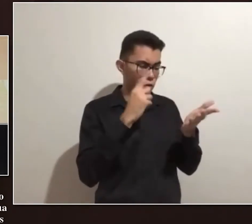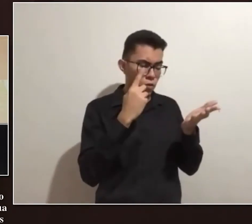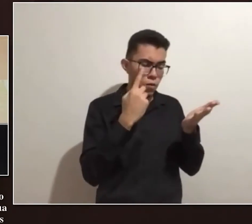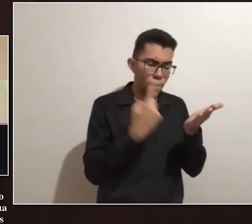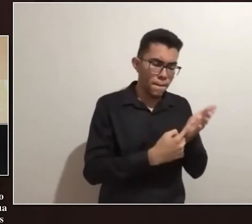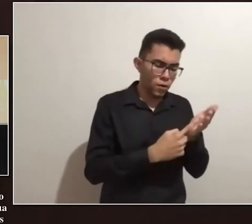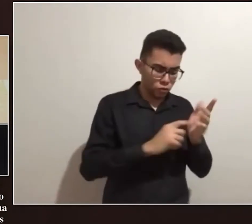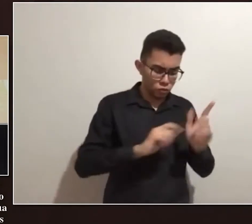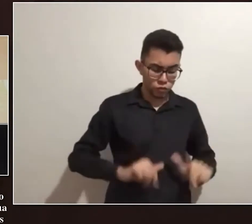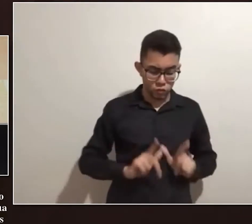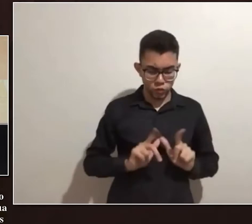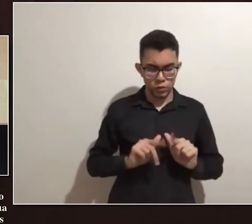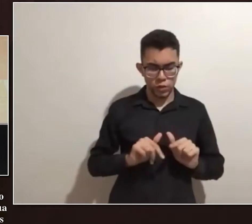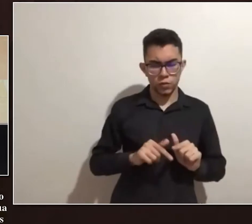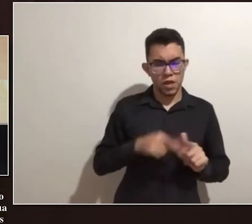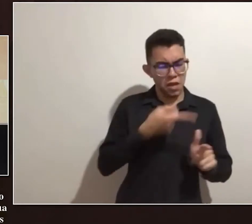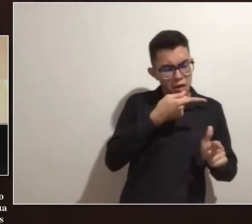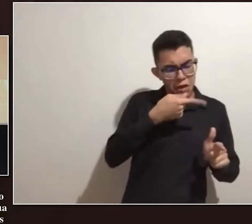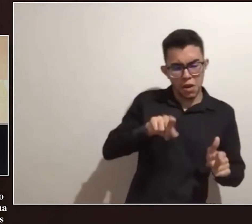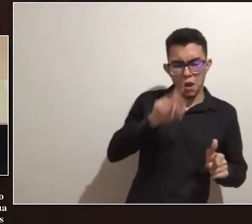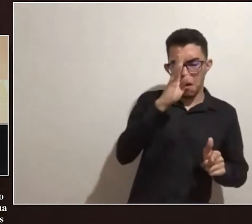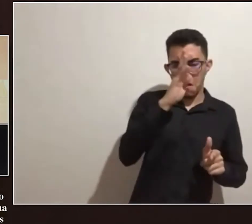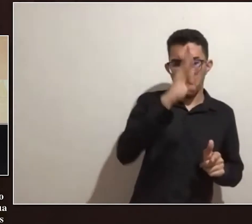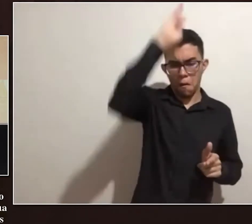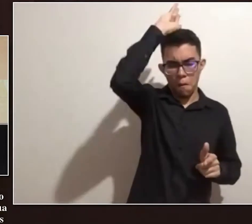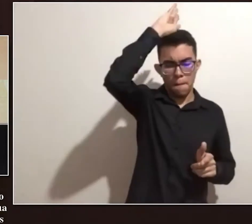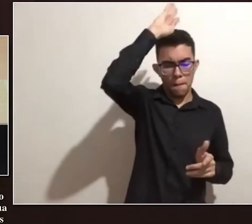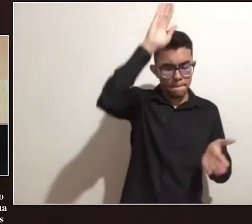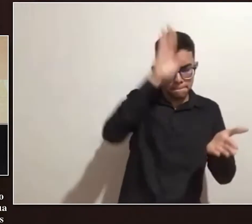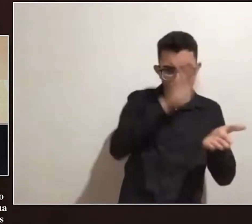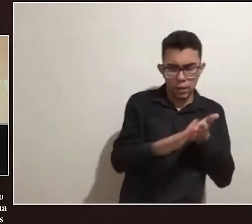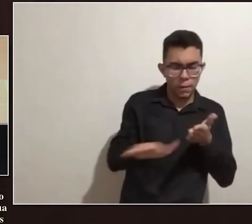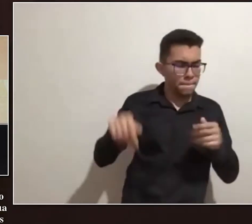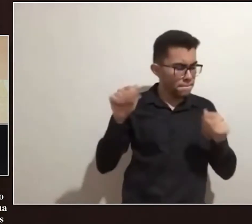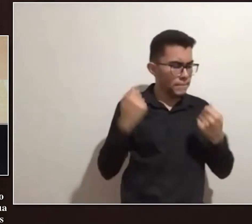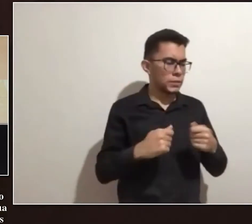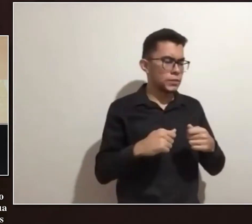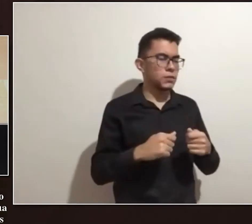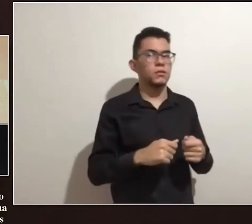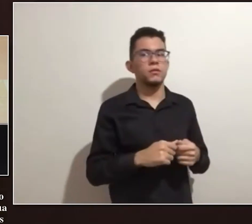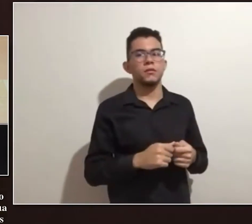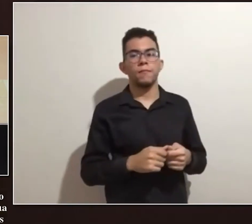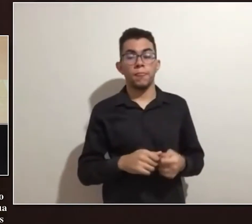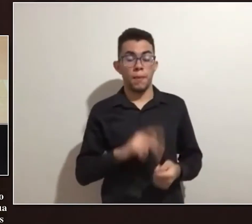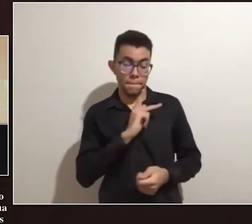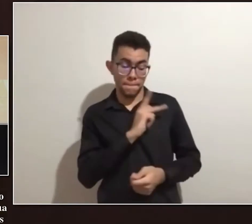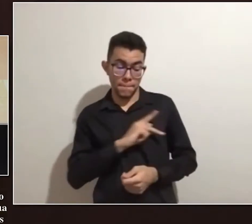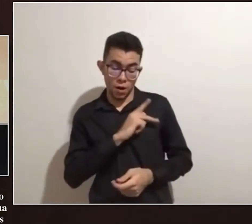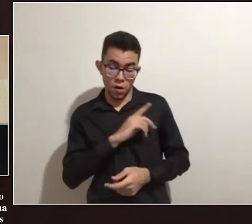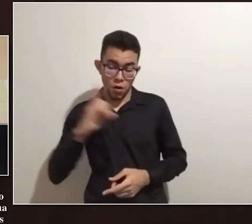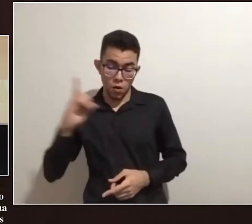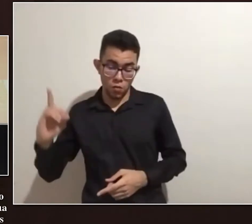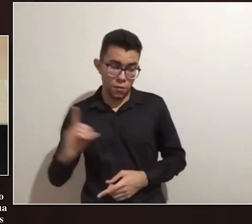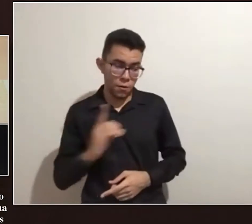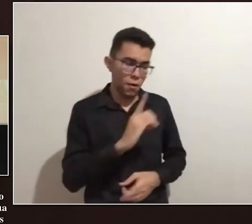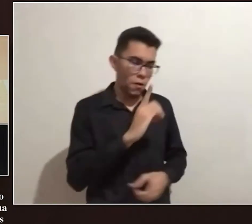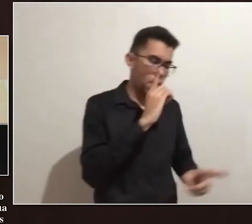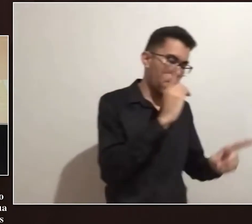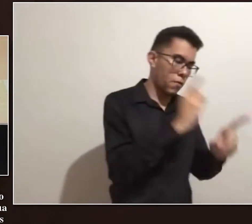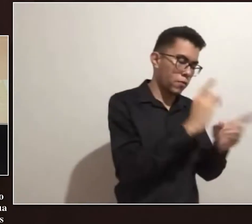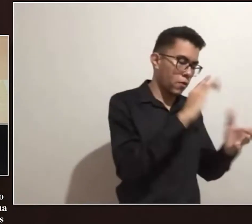Roma. Paulo aproximou-se deles. Então, Áquila e Priscila é um casal que veio